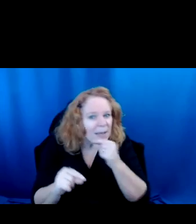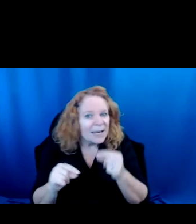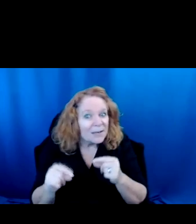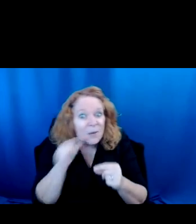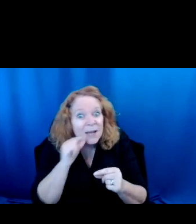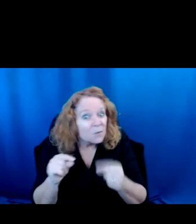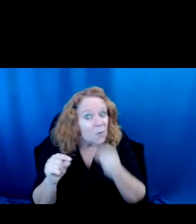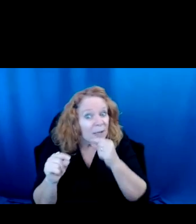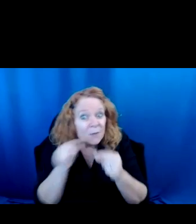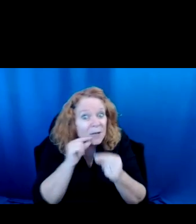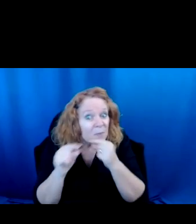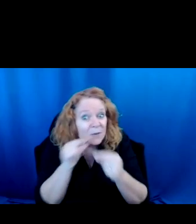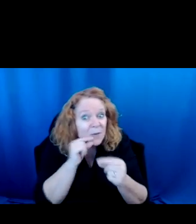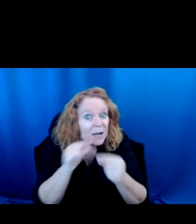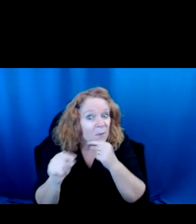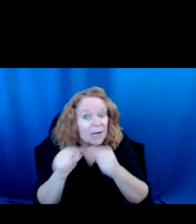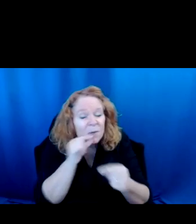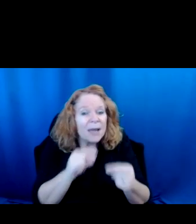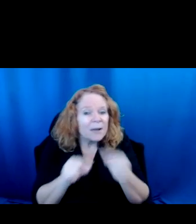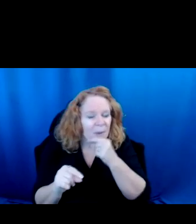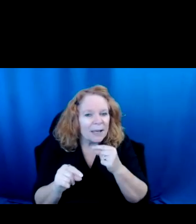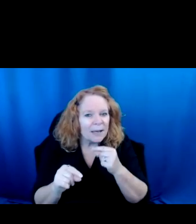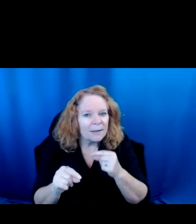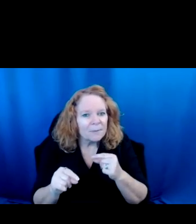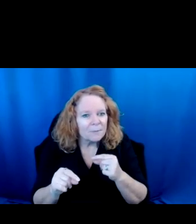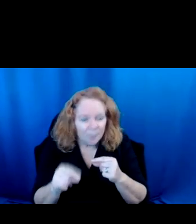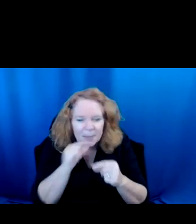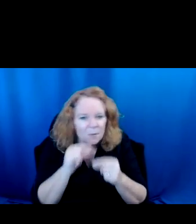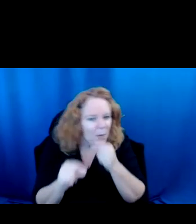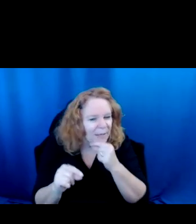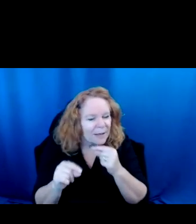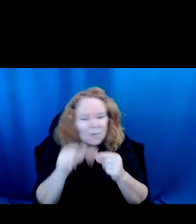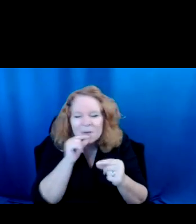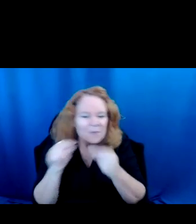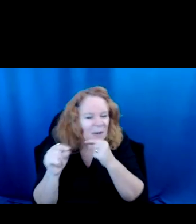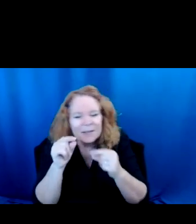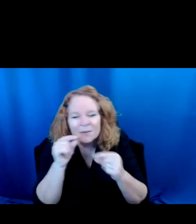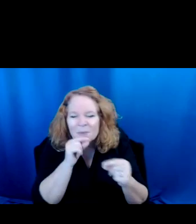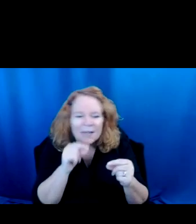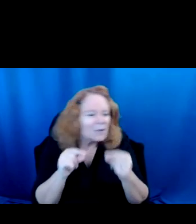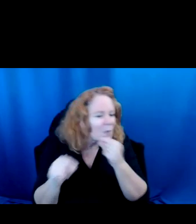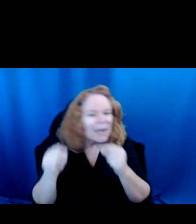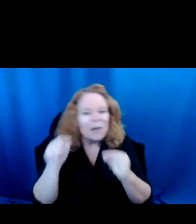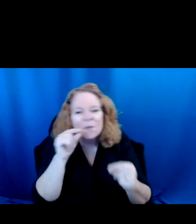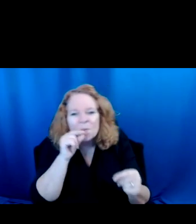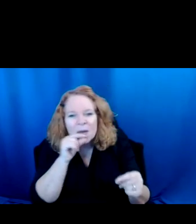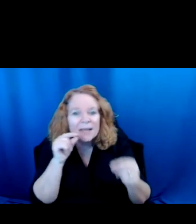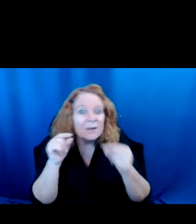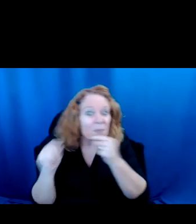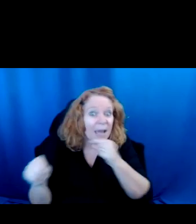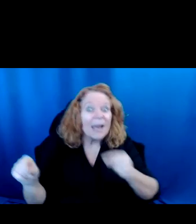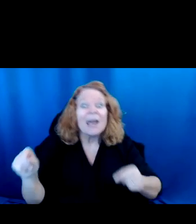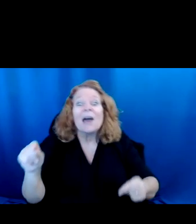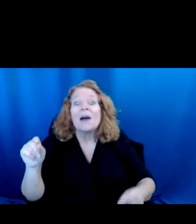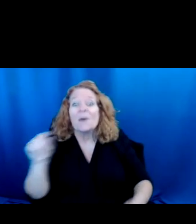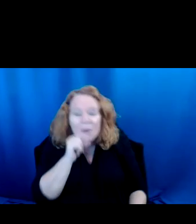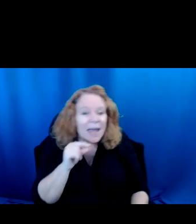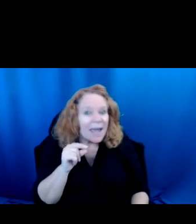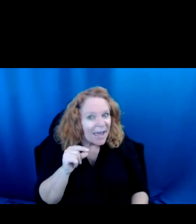Gwyn, Gwyn, a Gwyn, Gwyn, Gwyn, Gwyn, Gwynny, Gwyn, Gwyn, Gwyn, Gwyn, Gwyn, Gwyn, Gwyn, Gwyn, Gwynny,